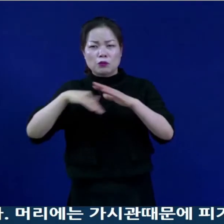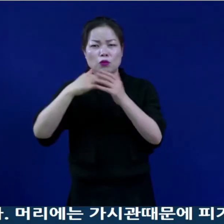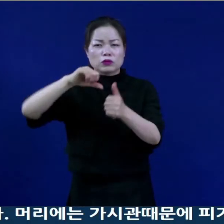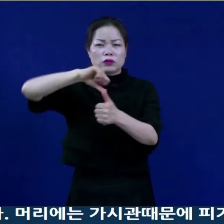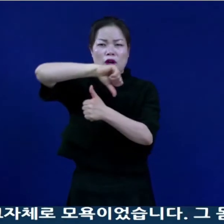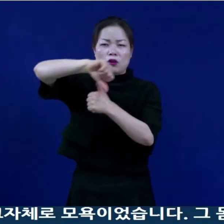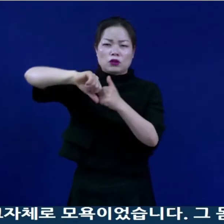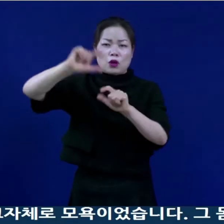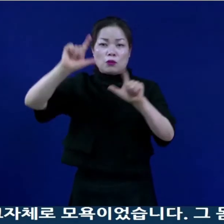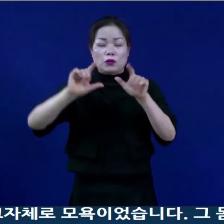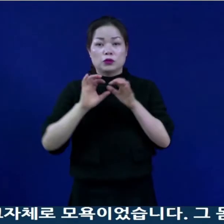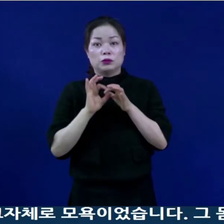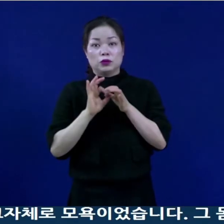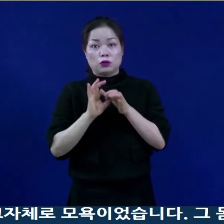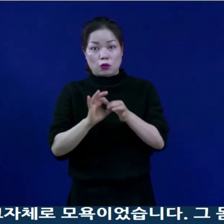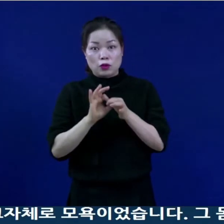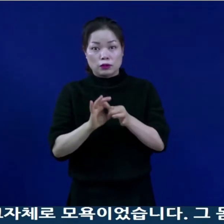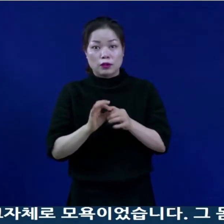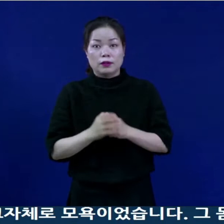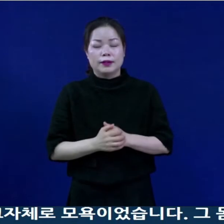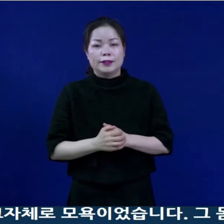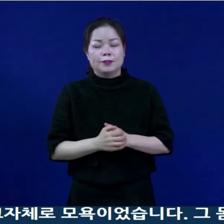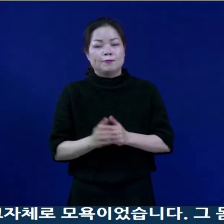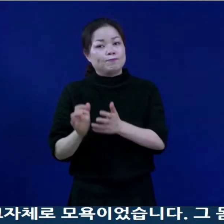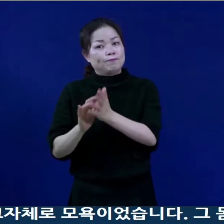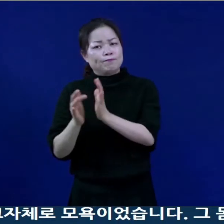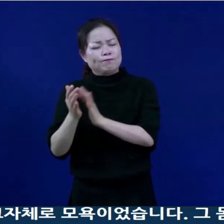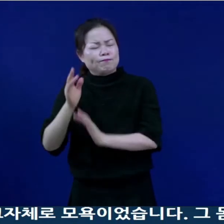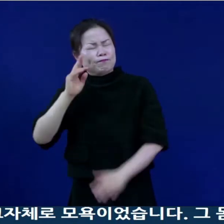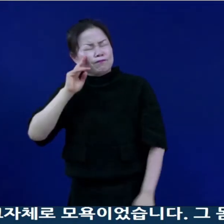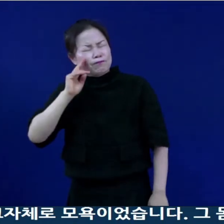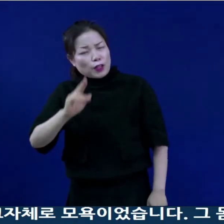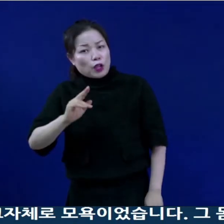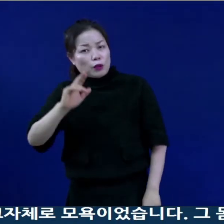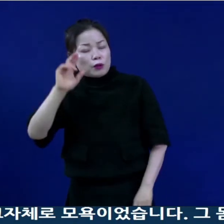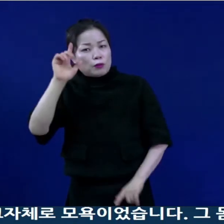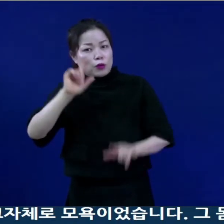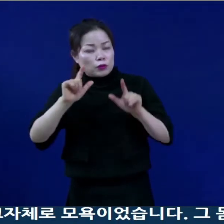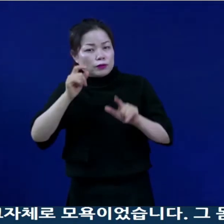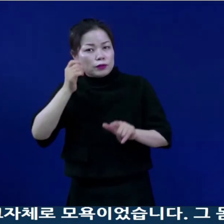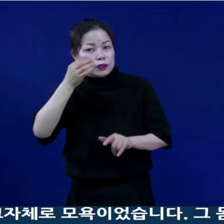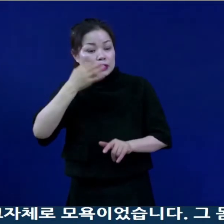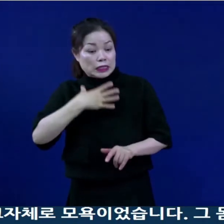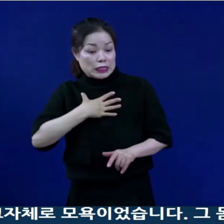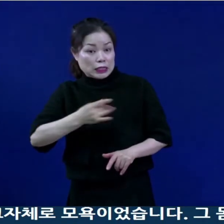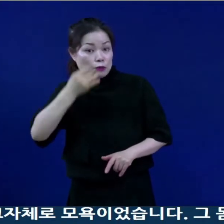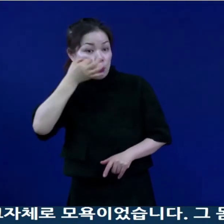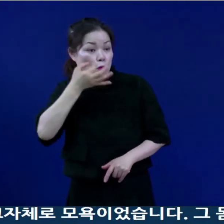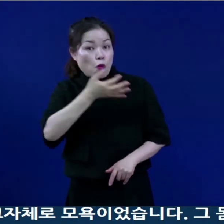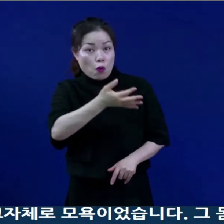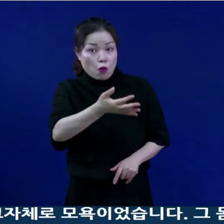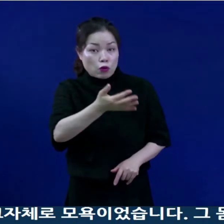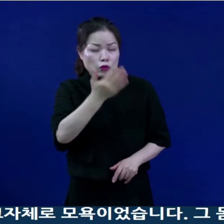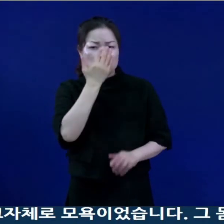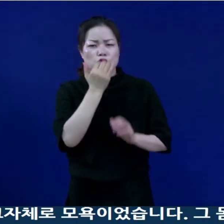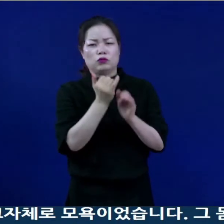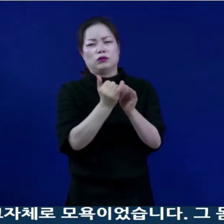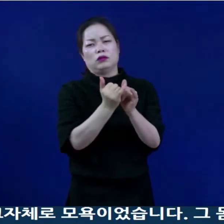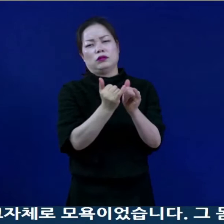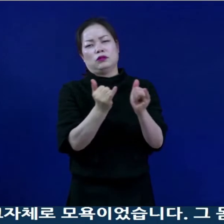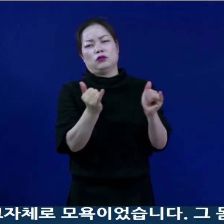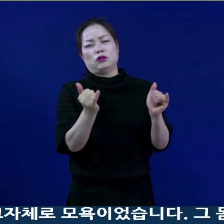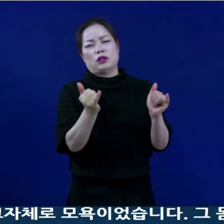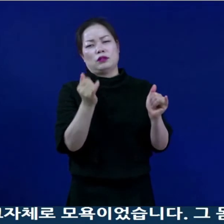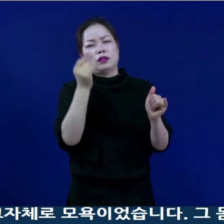환경과 모습을 통해서 예수님의 참혹한 모습을 일부러 보여주고 그 유대인들의